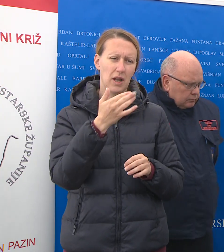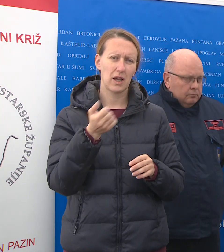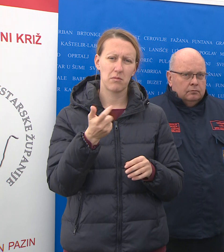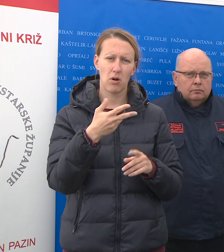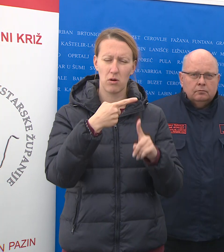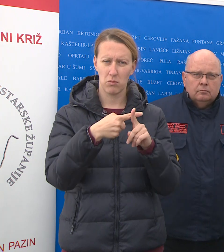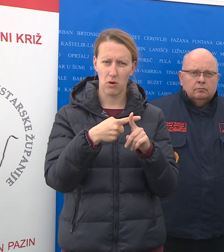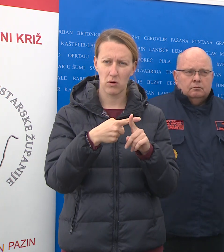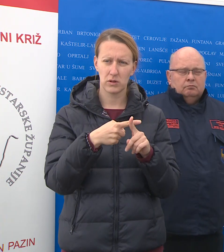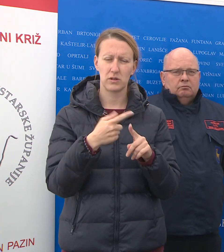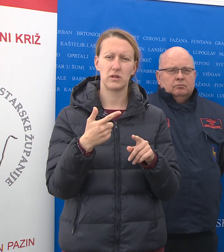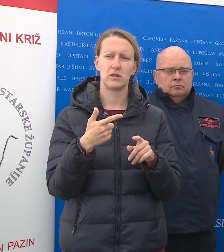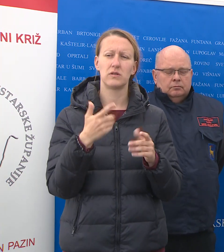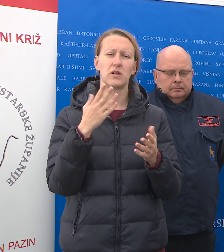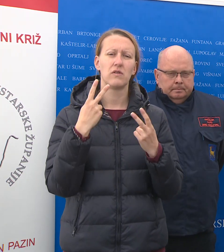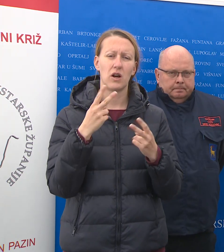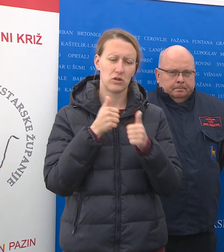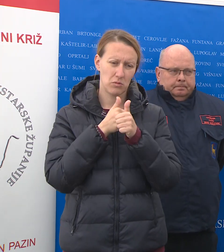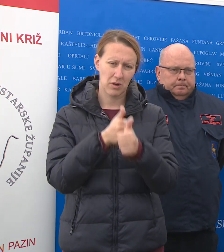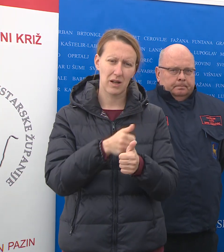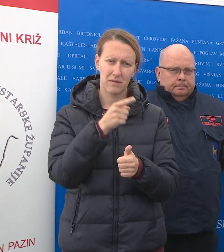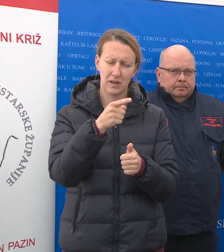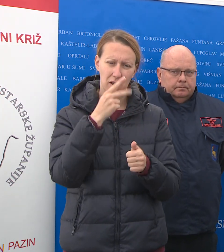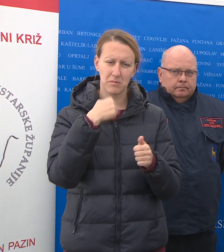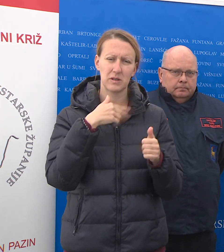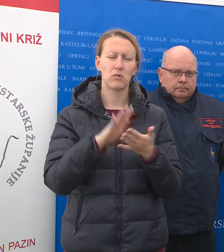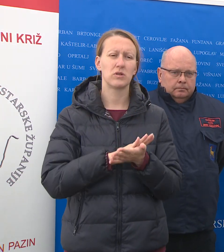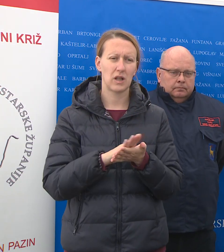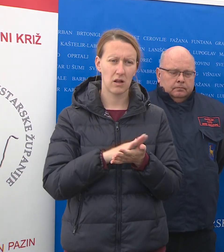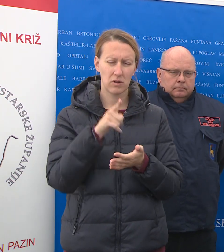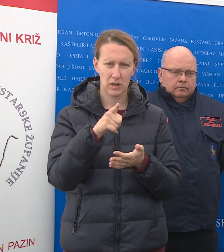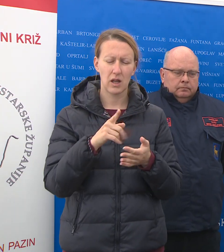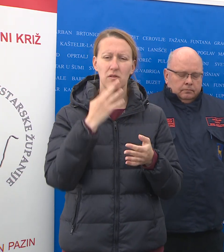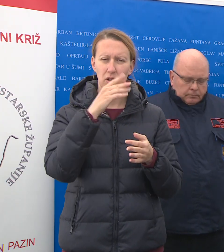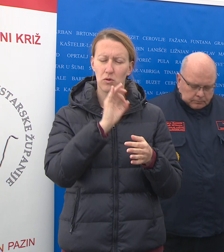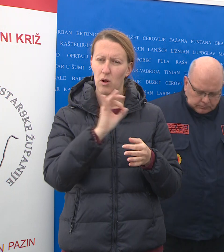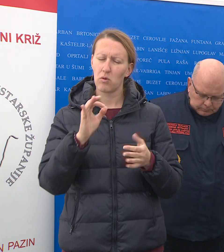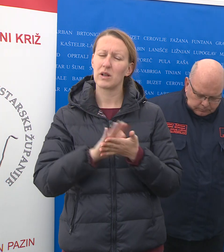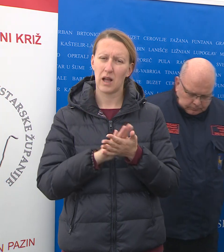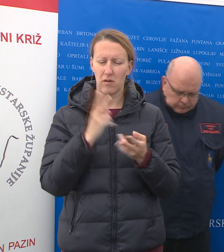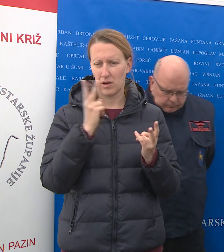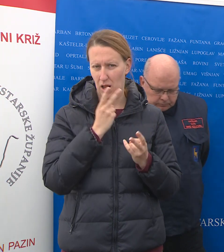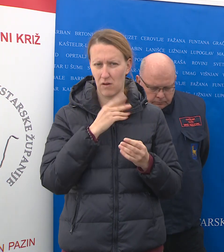određeni broj pozitivnih. Znači, bitno je pratiti taj trend. Mi smo zadovoljni s tim trendom i zadovoljni